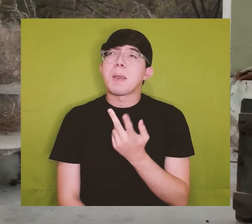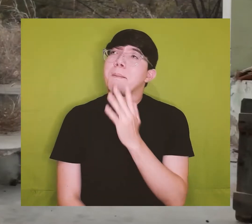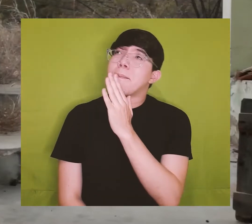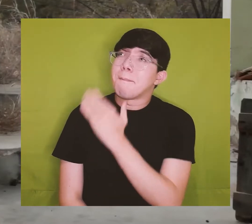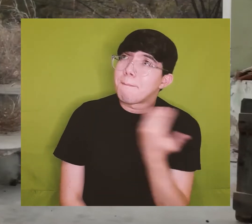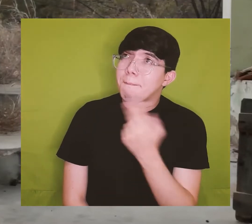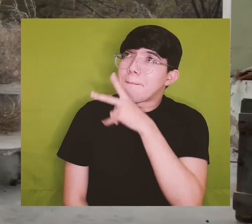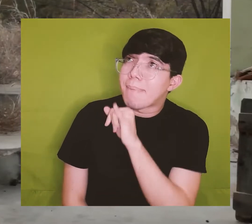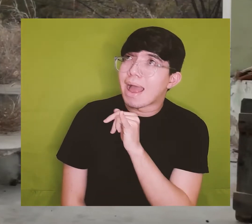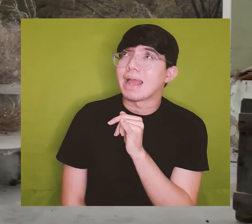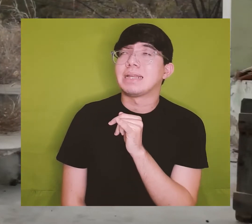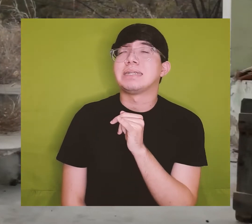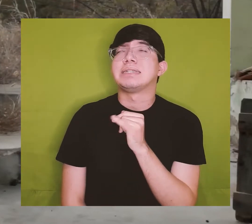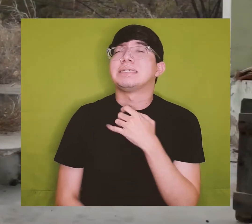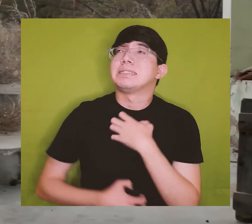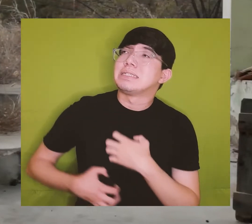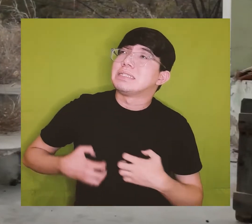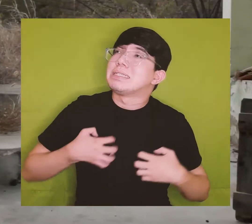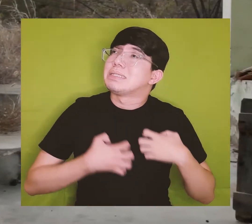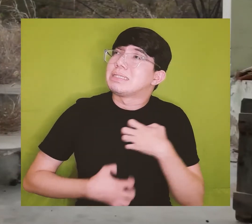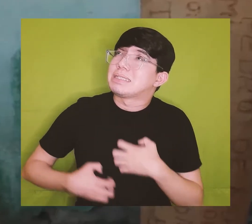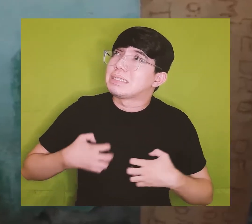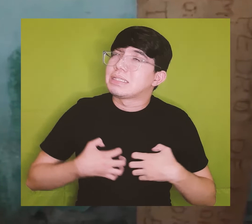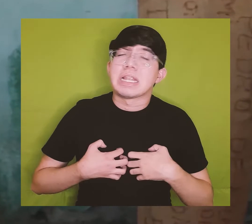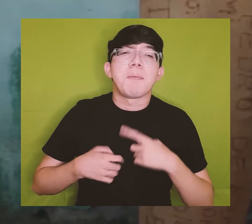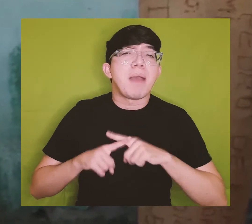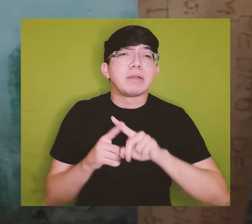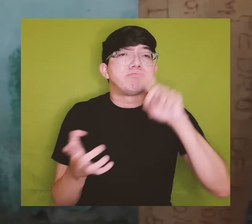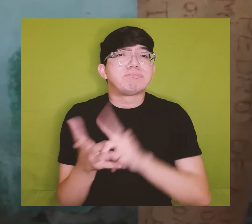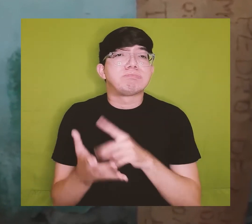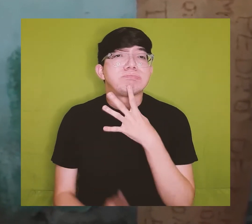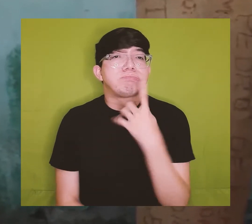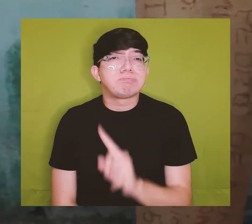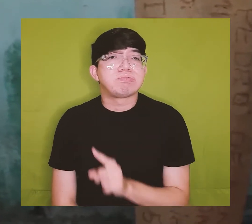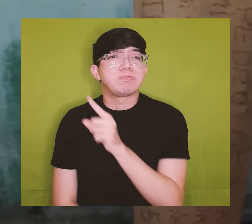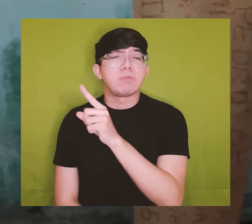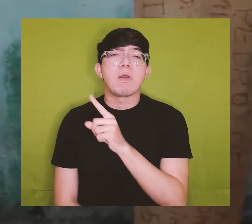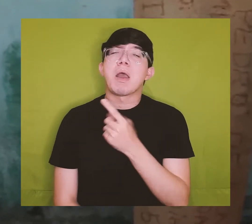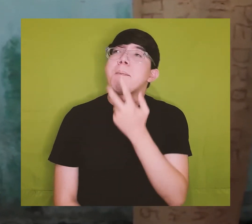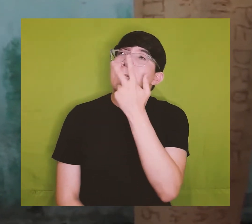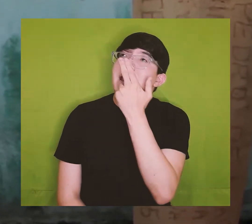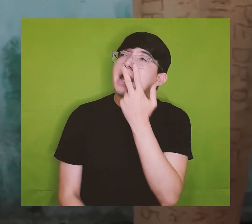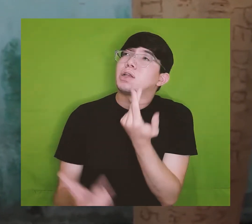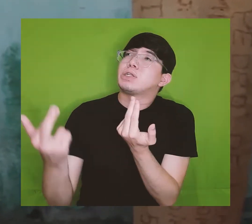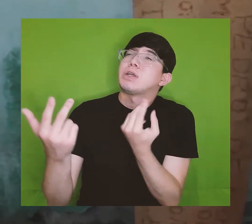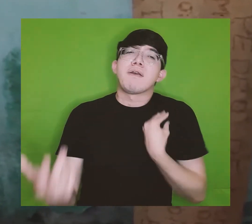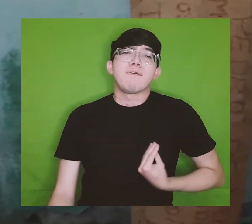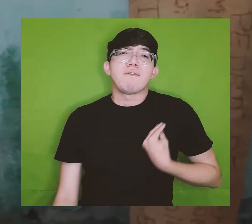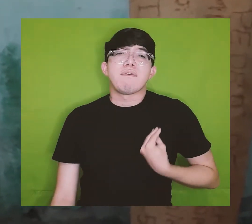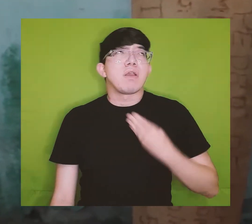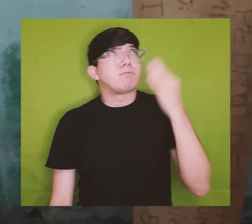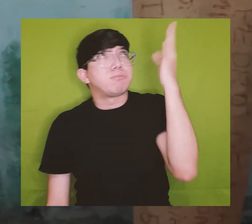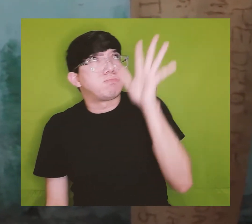era presente na minha vida, e isso acaba que caracterizando a vida de tantas outras pessoas, né, nesse Brasilzão, nesse